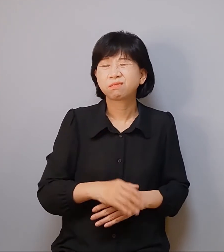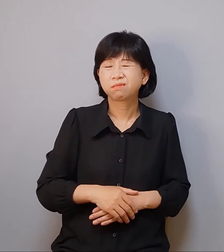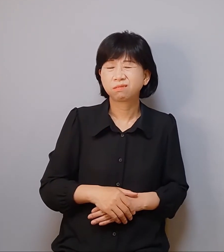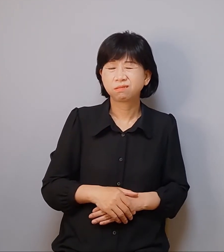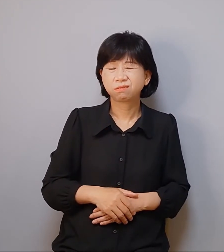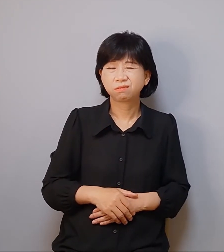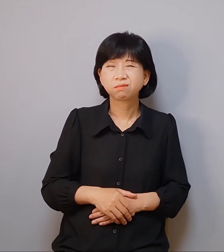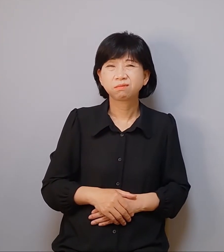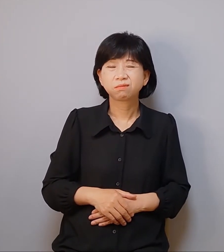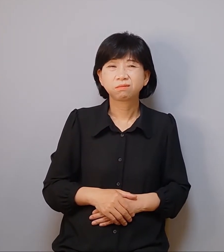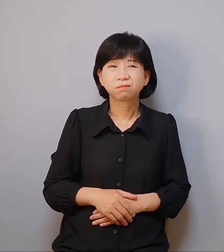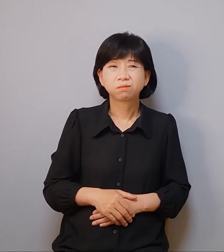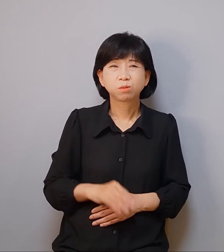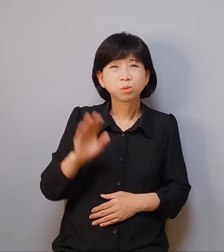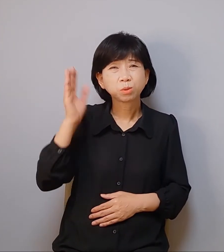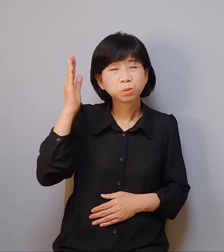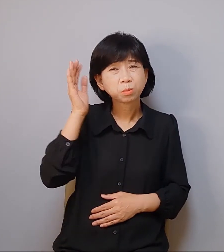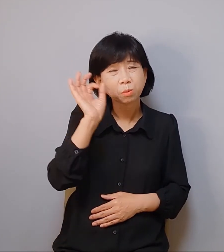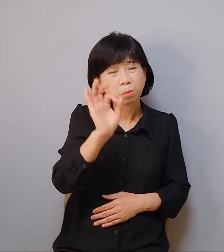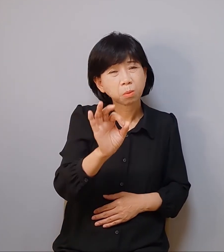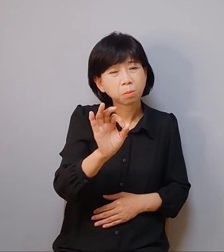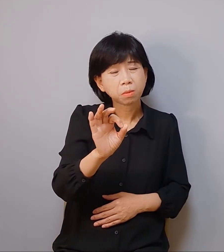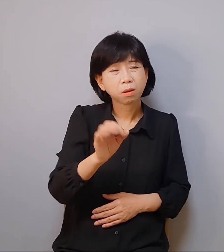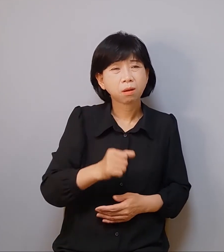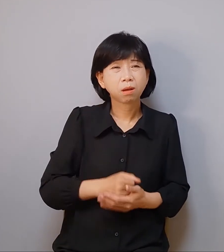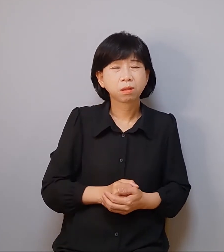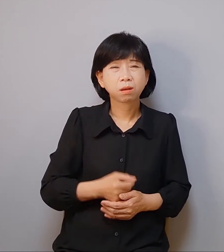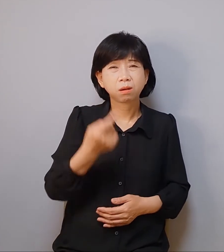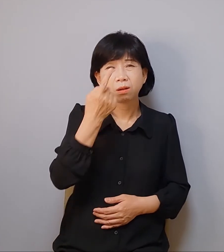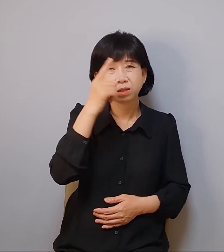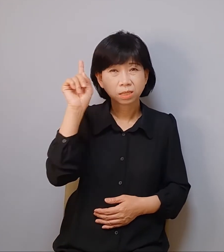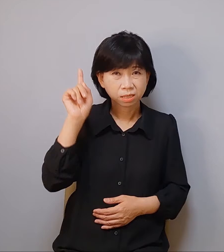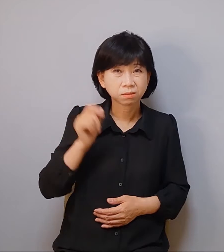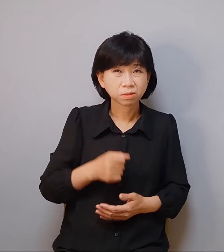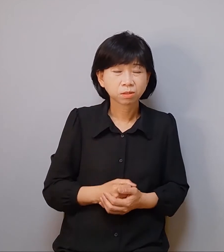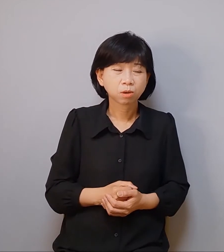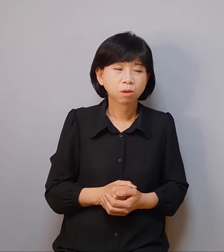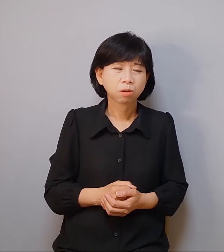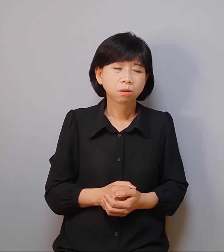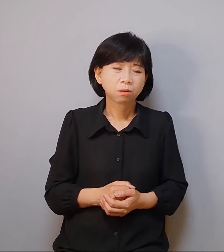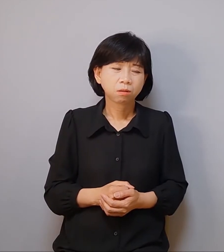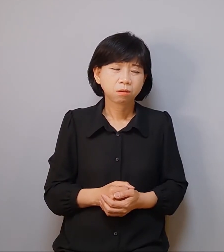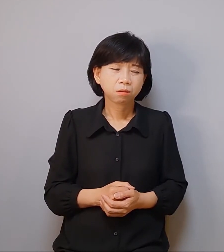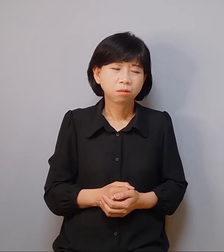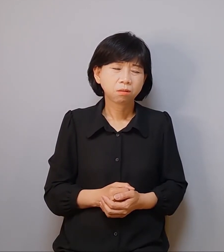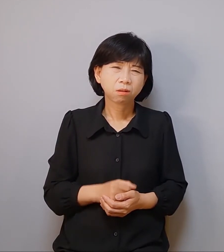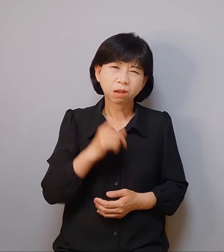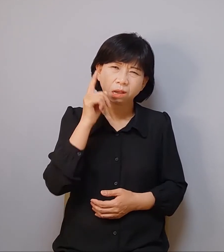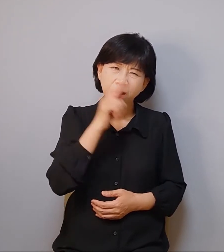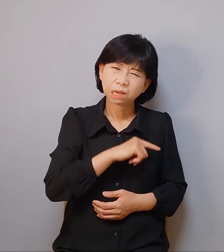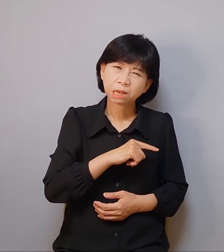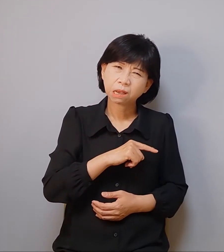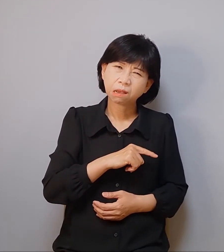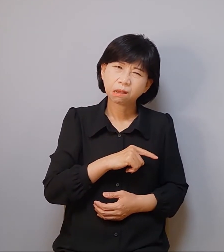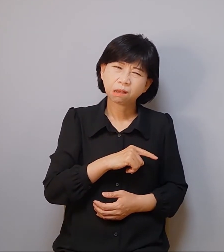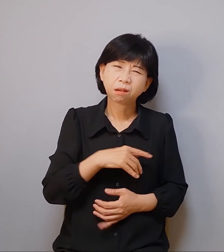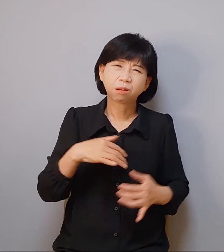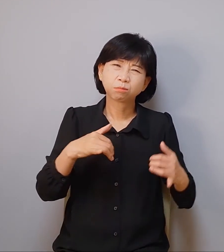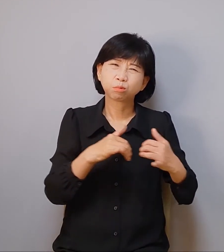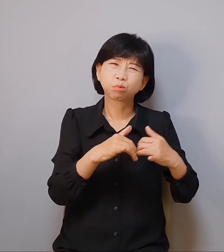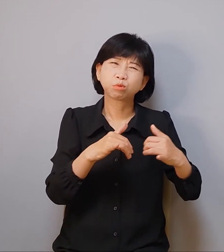못됐지요. 그 나라로 인해서 전쟁이 일어나고 아무튼 너무나도 많은 사람들이, 아니 세계가 지금 불안합니다.